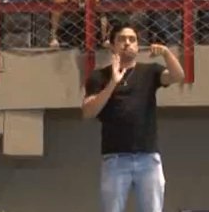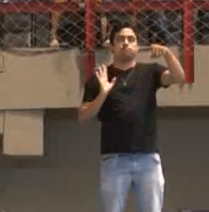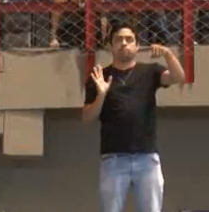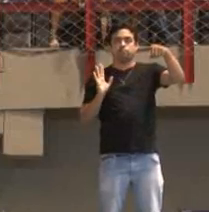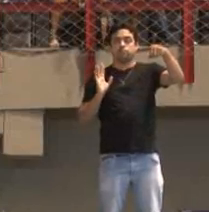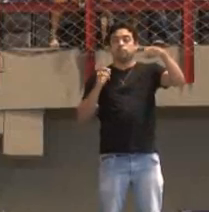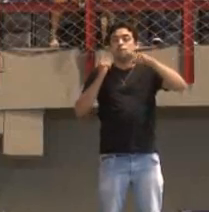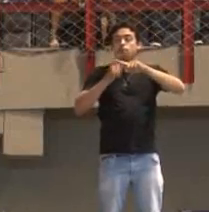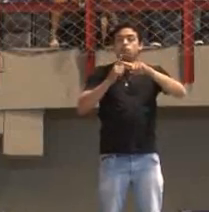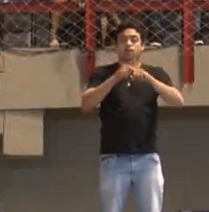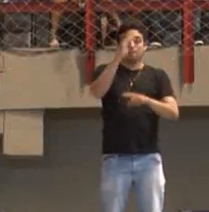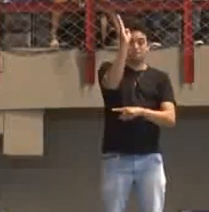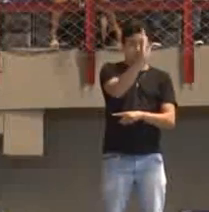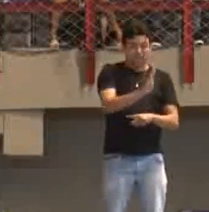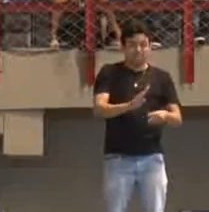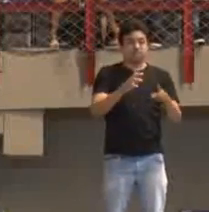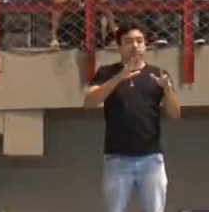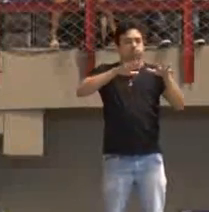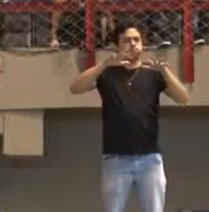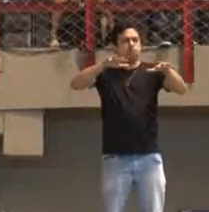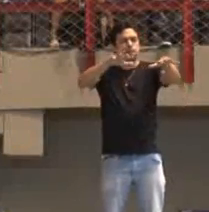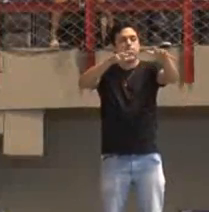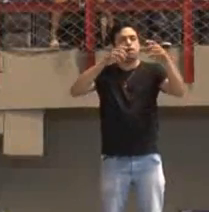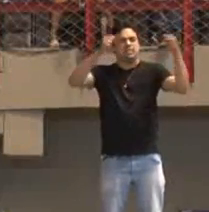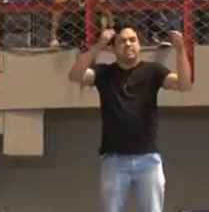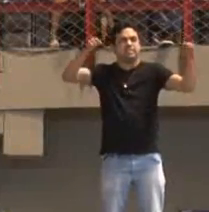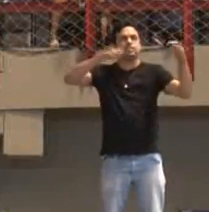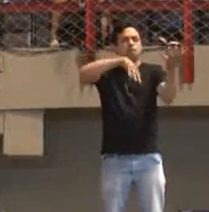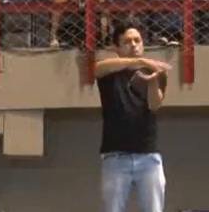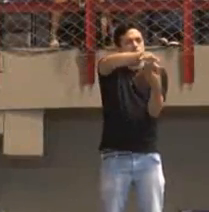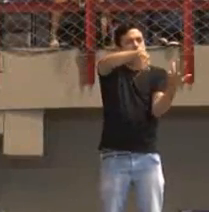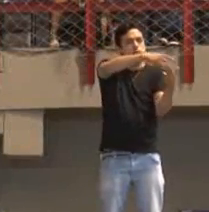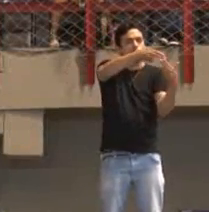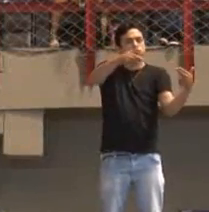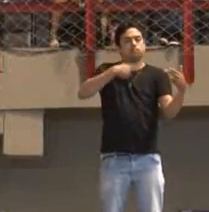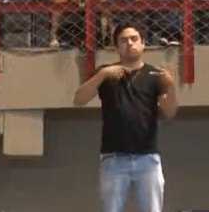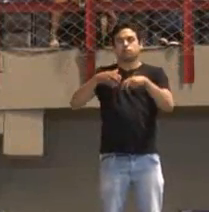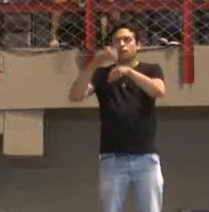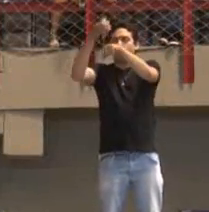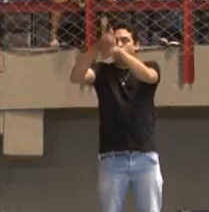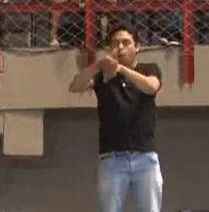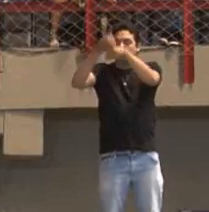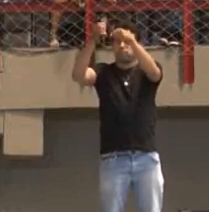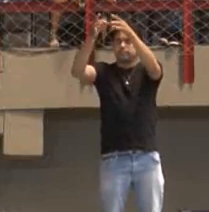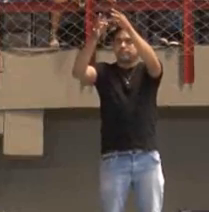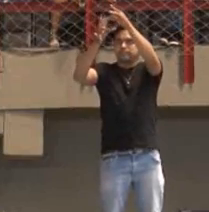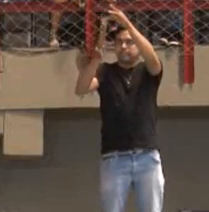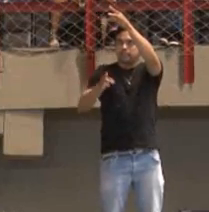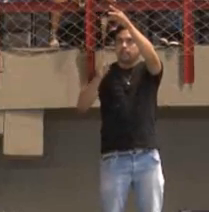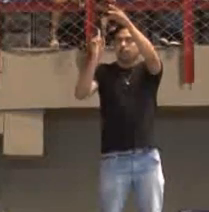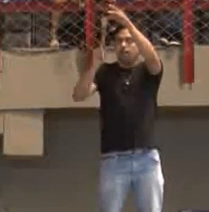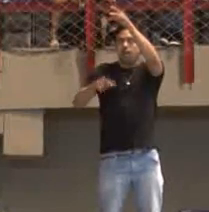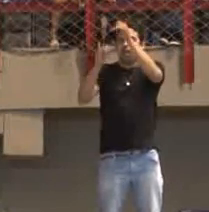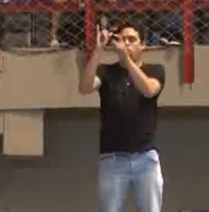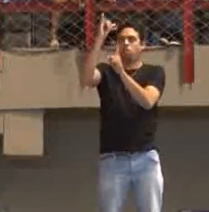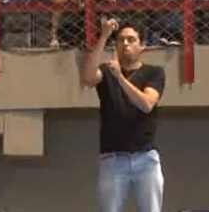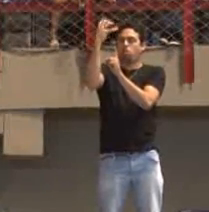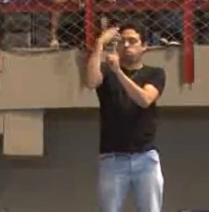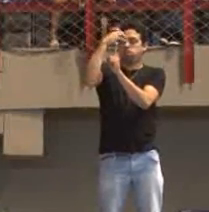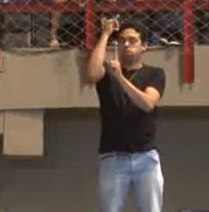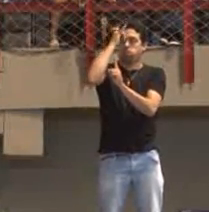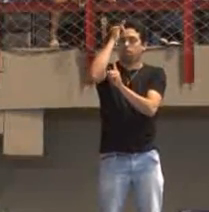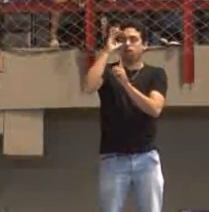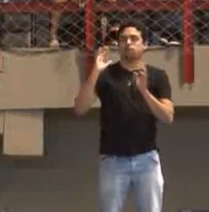O país se desmontando e o cara descrevendo um copo, como é o nome disso? Alienação.